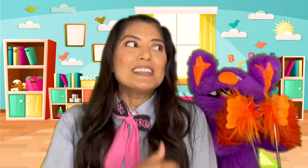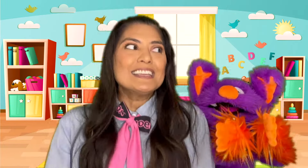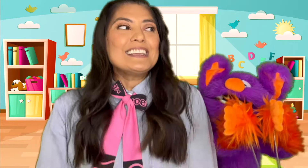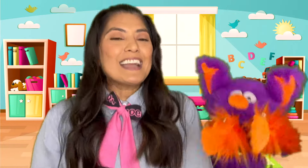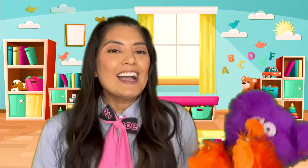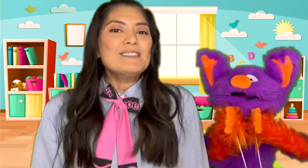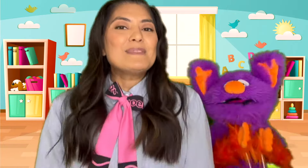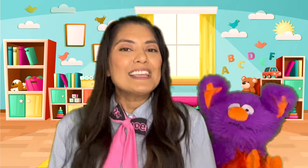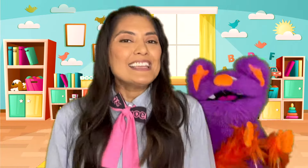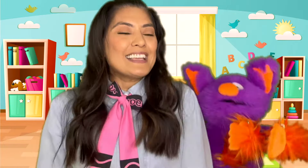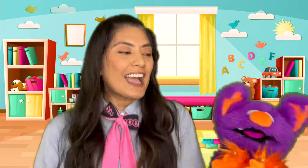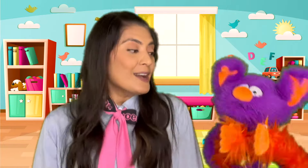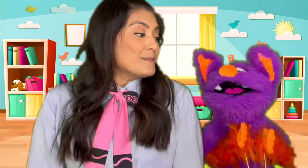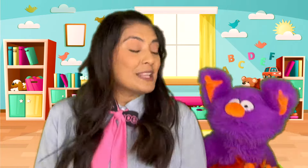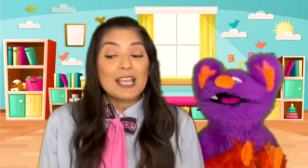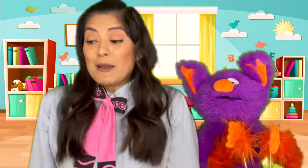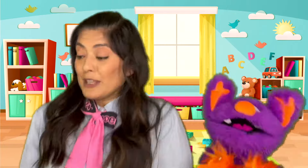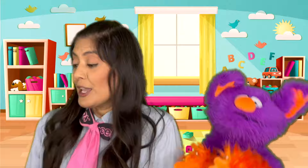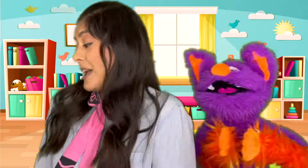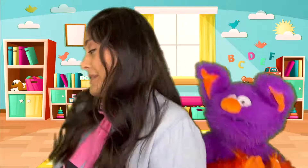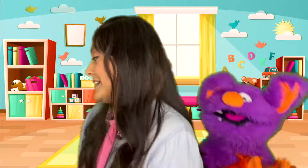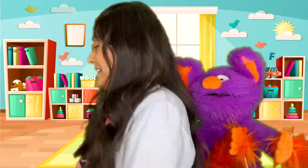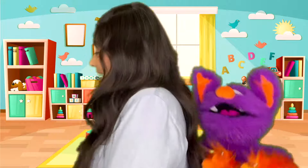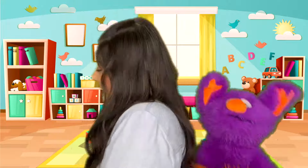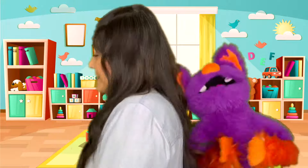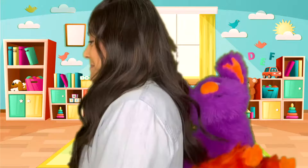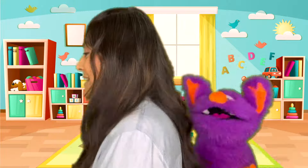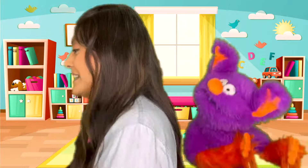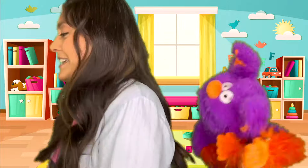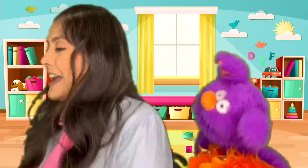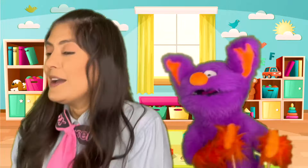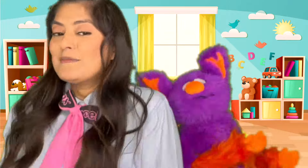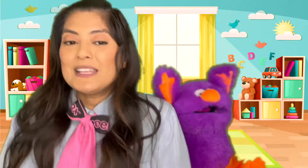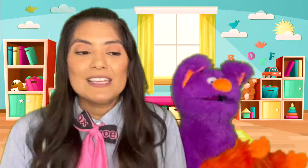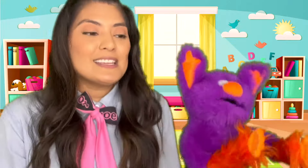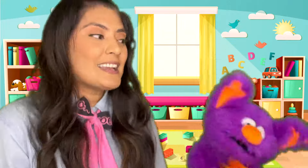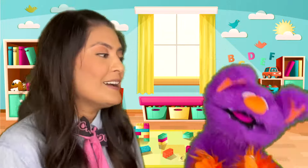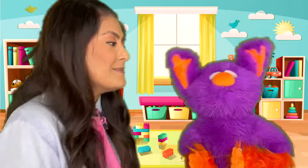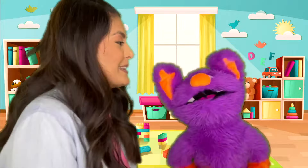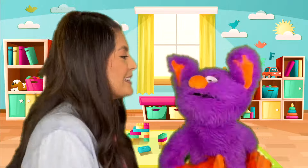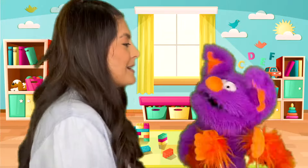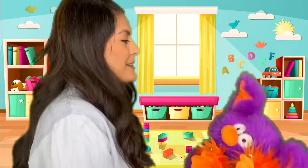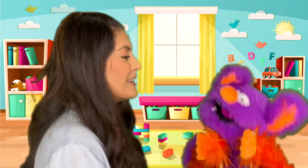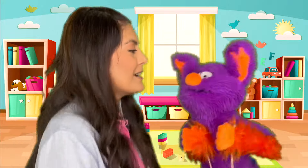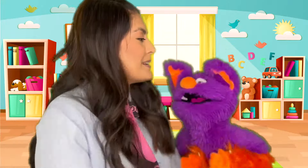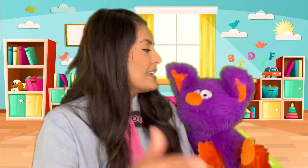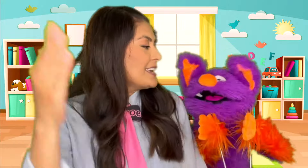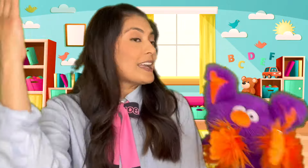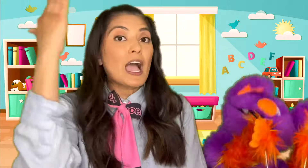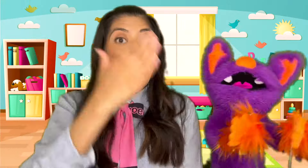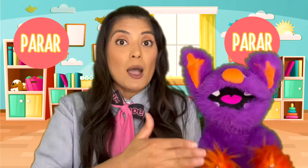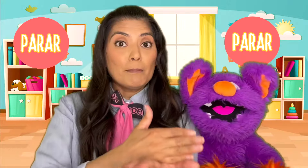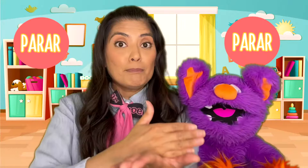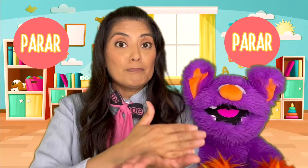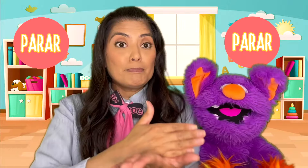Brinca, brinca, brinca, brinca, brinca, brinca, brinca, brinca, brinca, brinca,